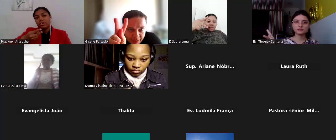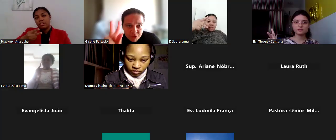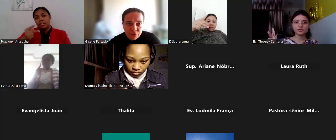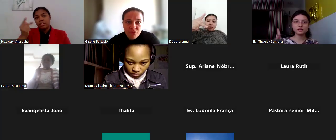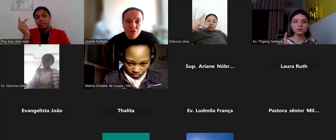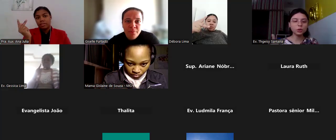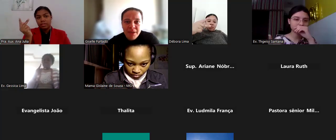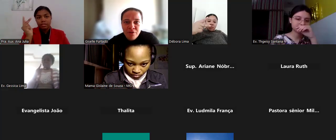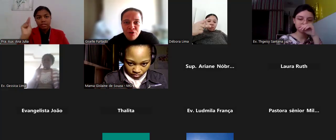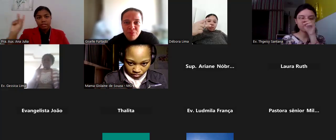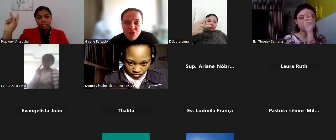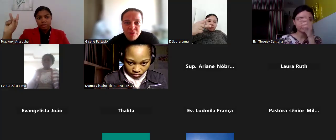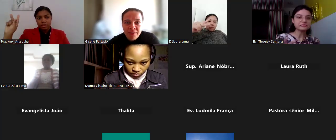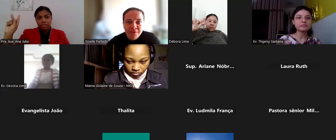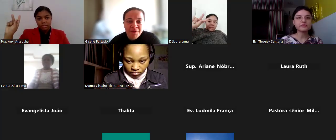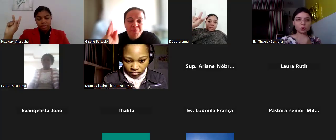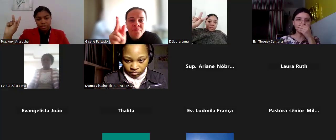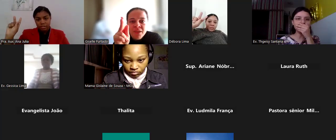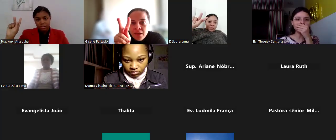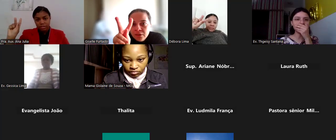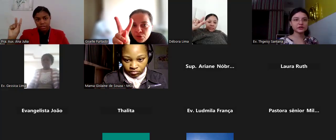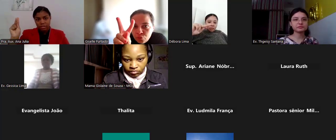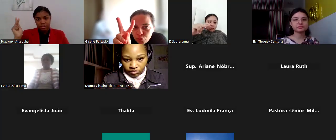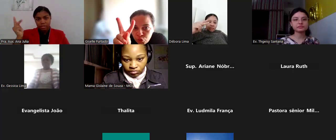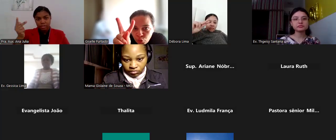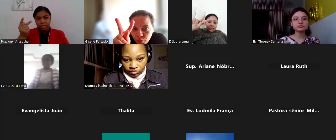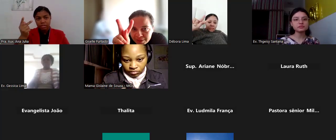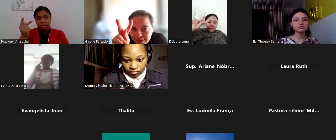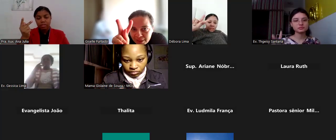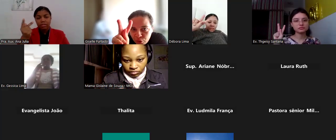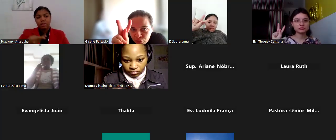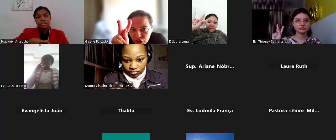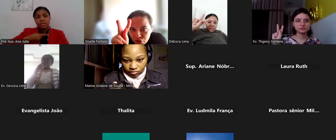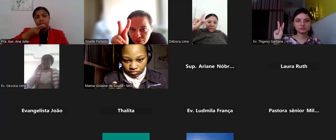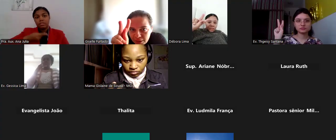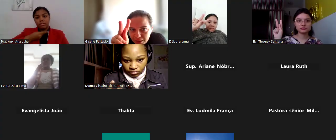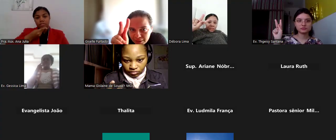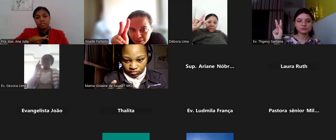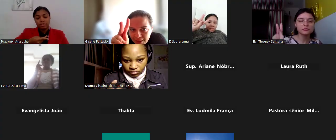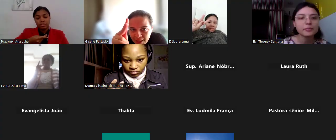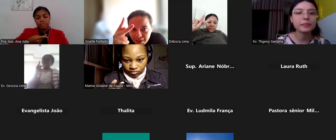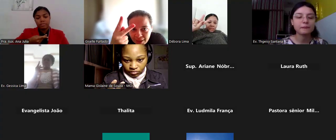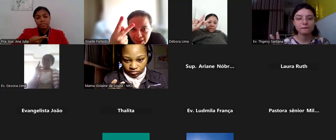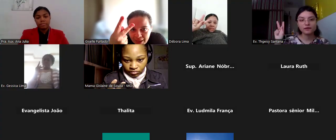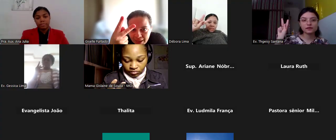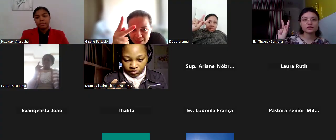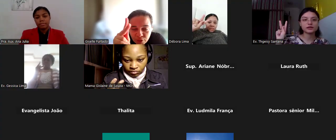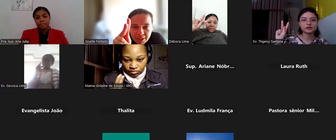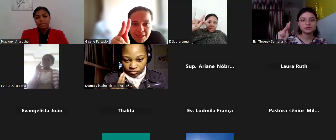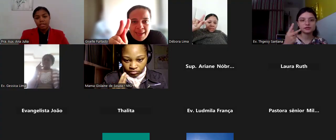verdade. Peraí que eu vou admitir alguém entrando aqui. Então, o 2, você bota o dedinho aqui, tá? Isso aqui